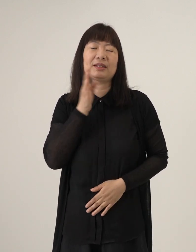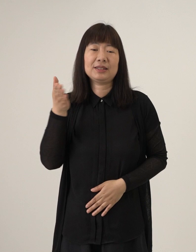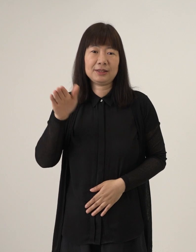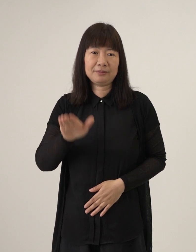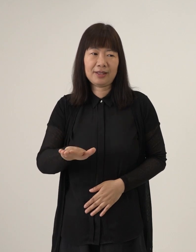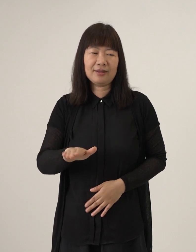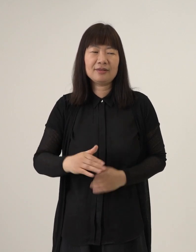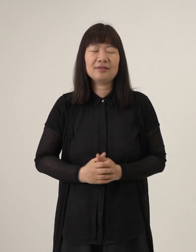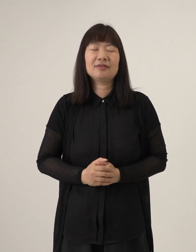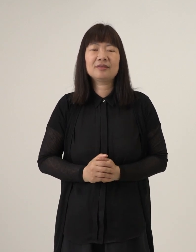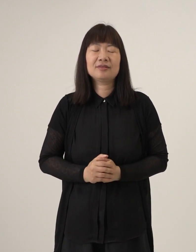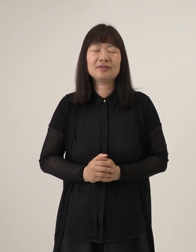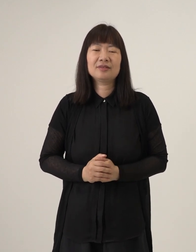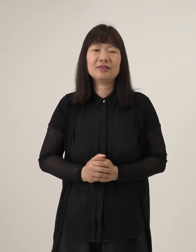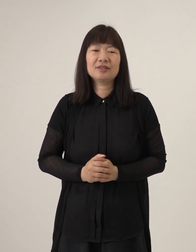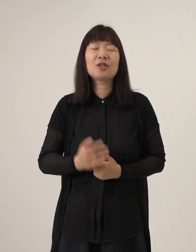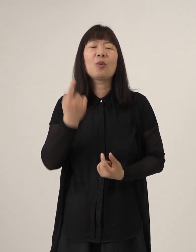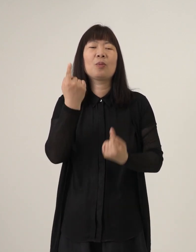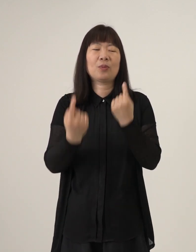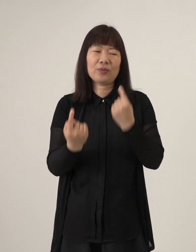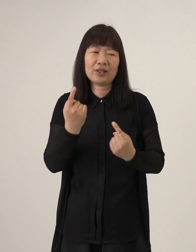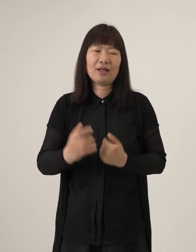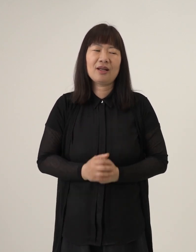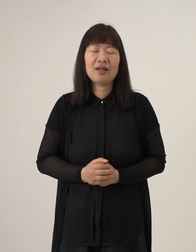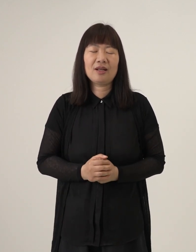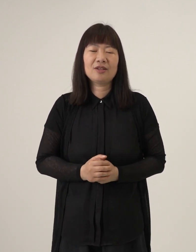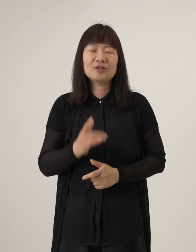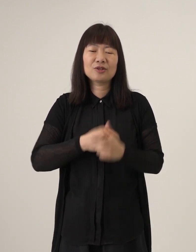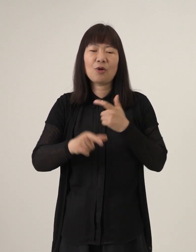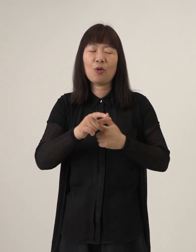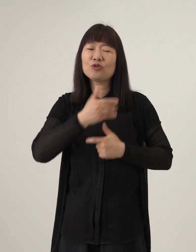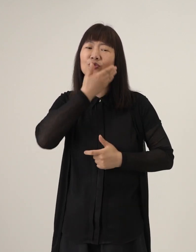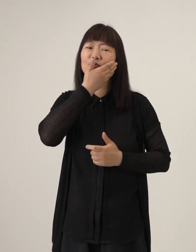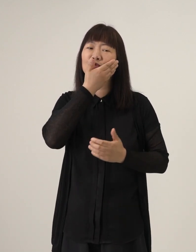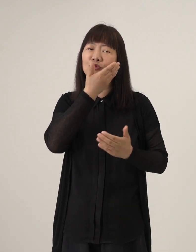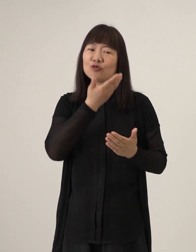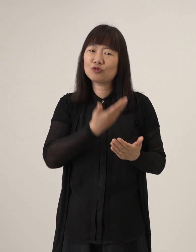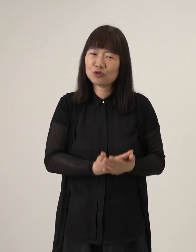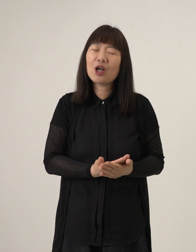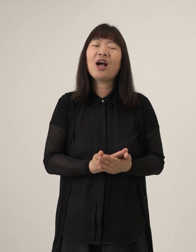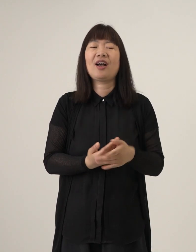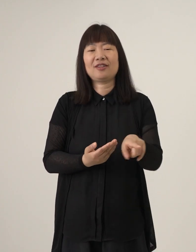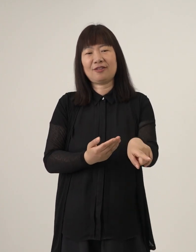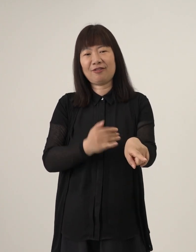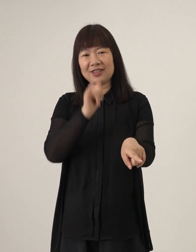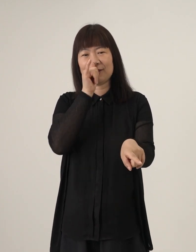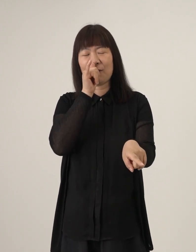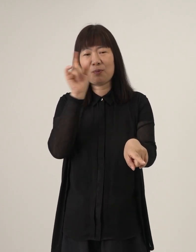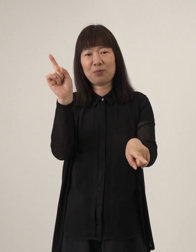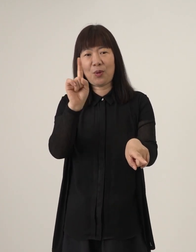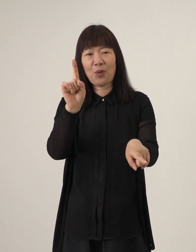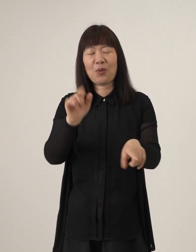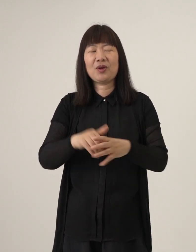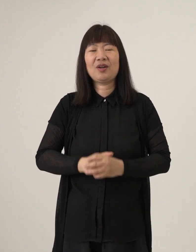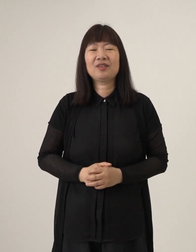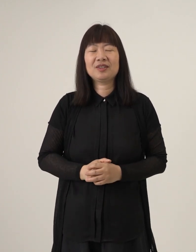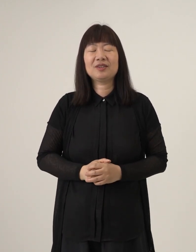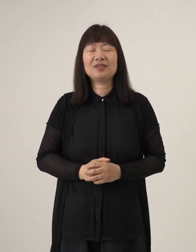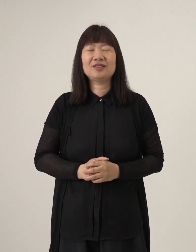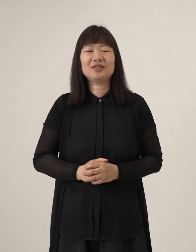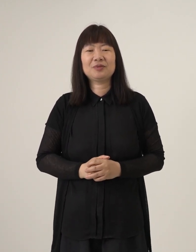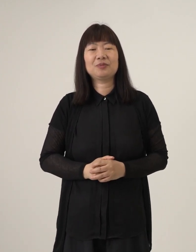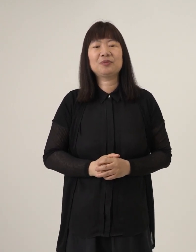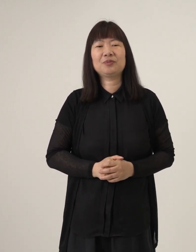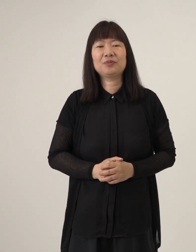그런데 그거보다, 그게 무시한다는 말이 아니고 그거보다 더 높은 가치가